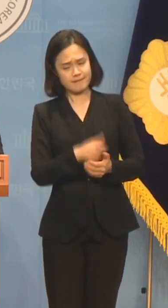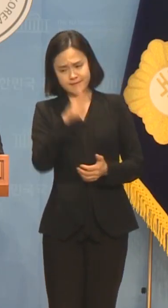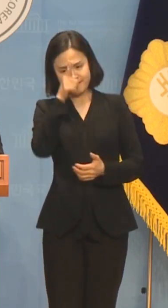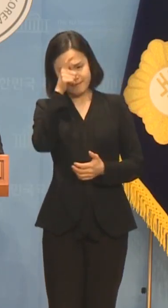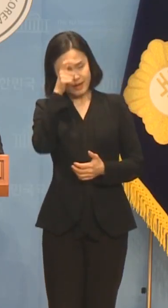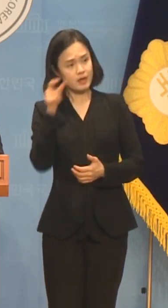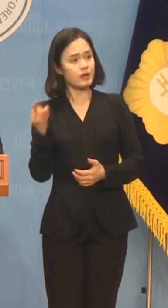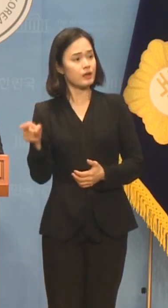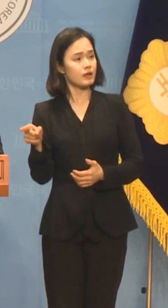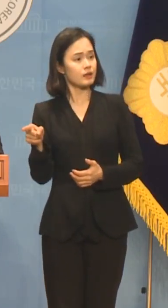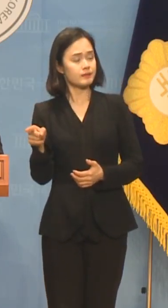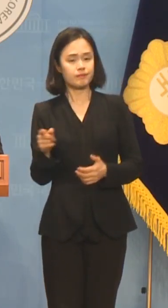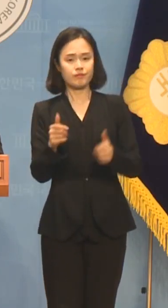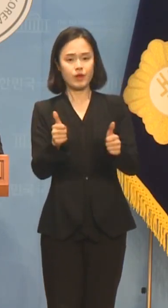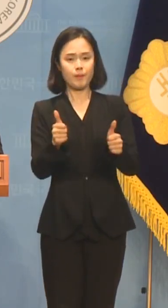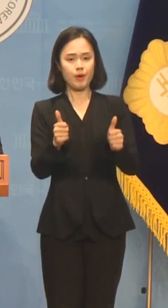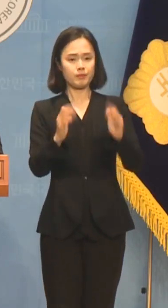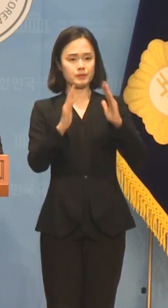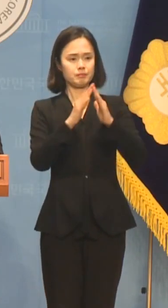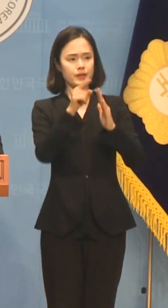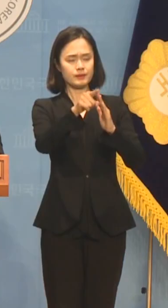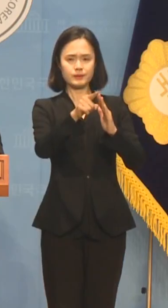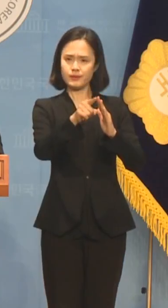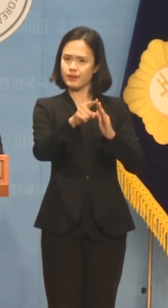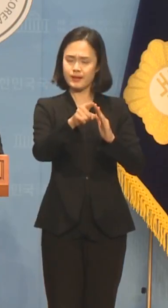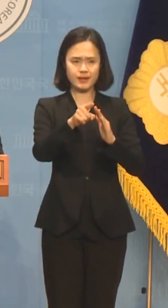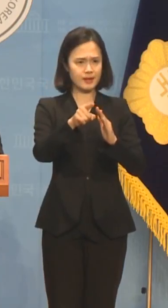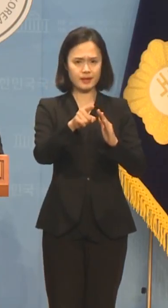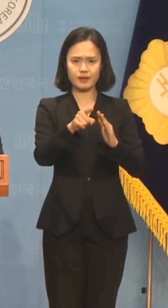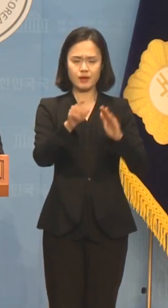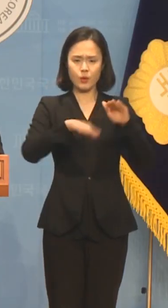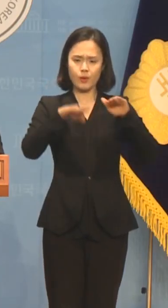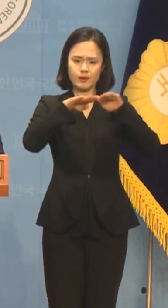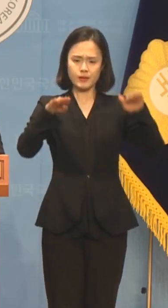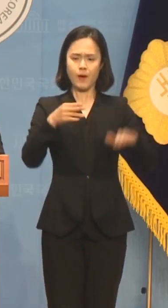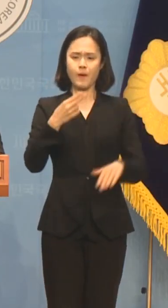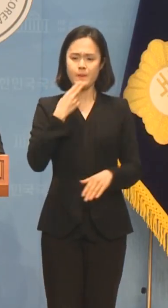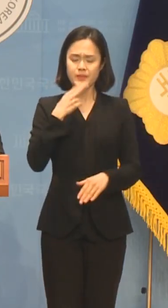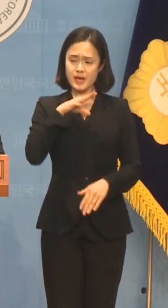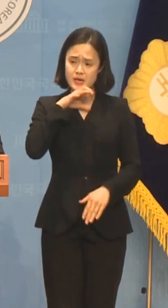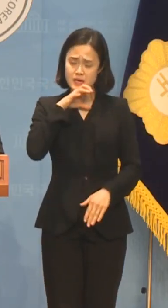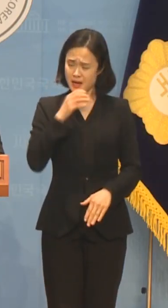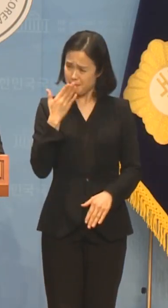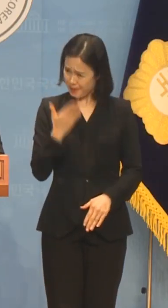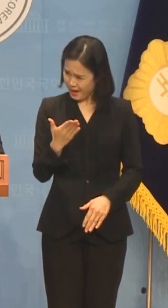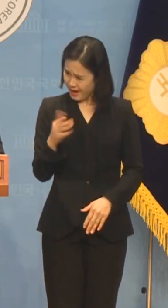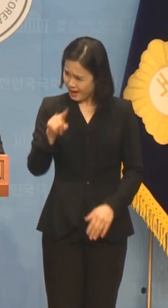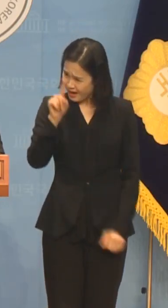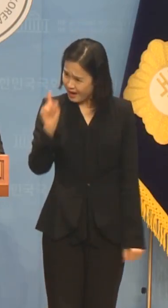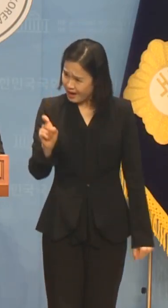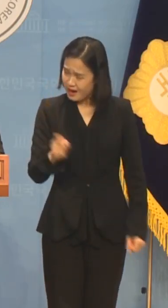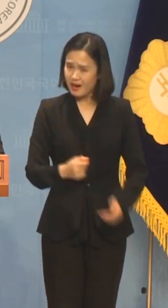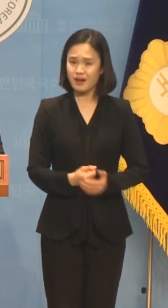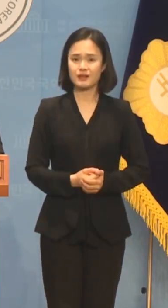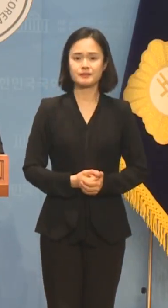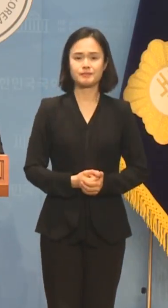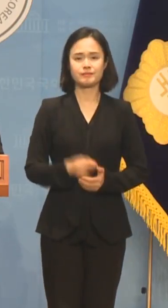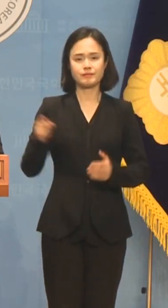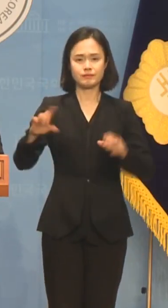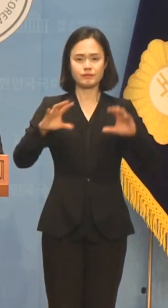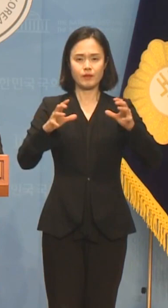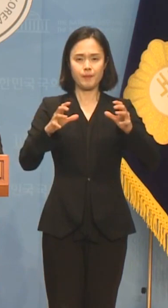불공정하다고 공격할 셈입니까? 벌써부터 헌재 결정에 불복할 밑밥을 까는